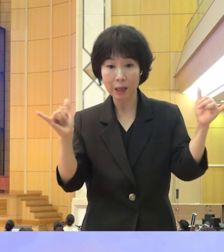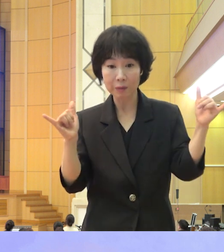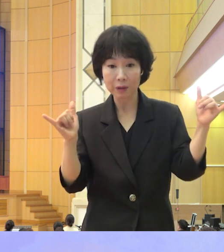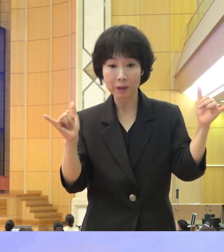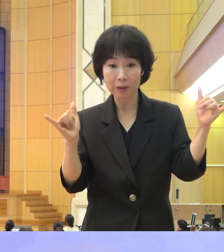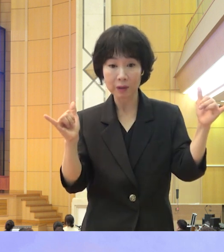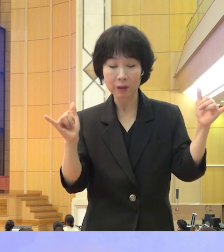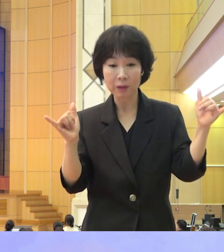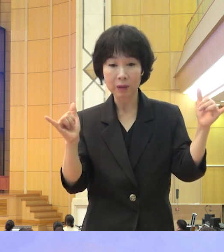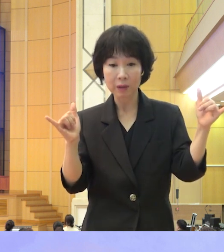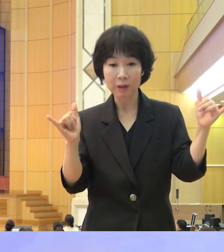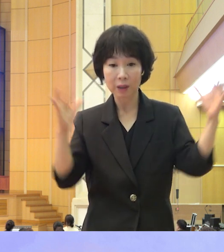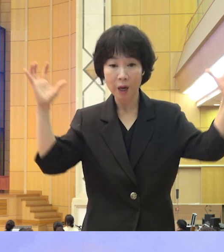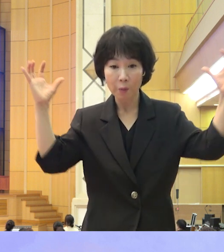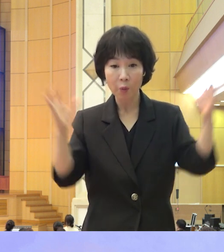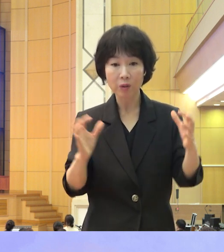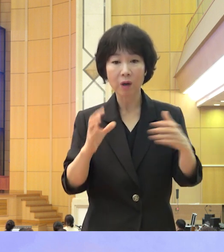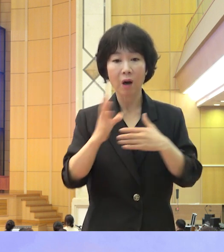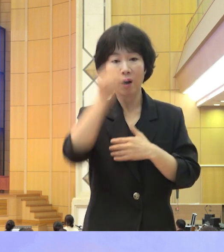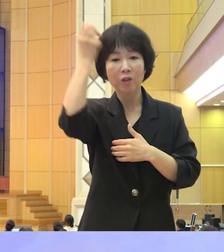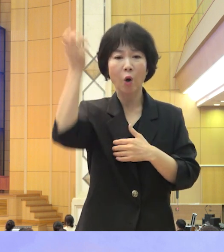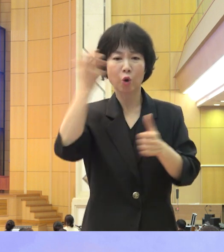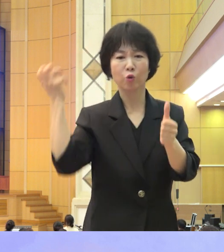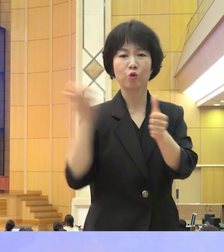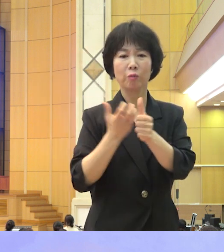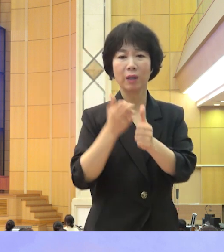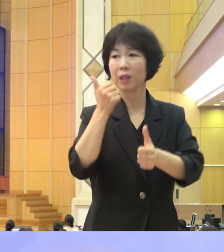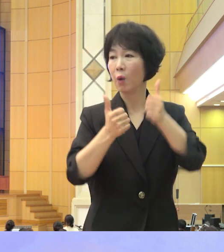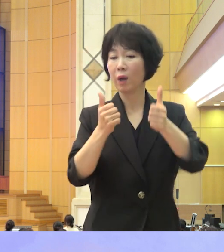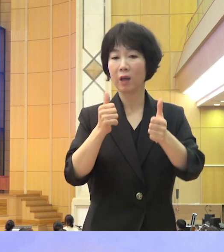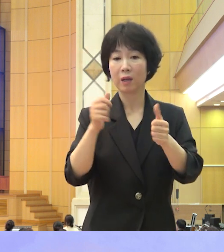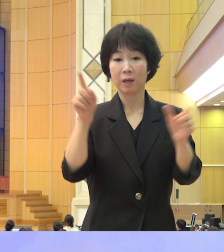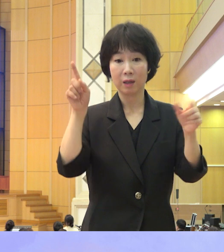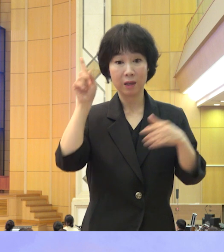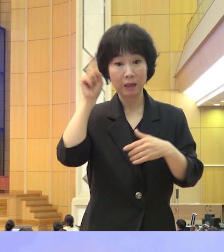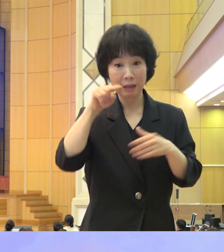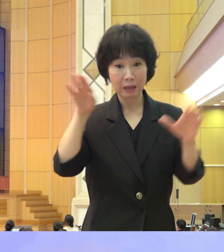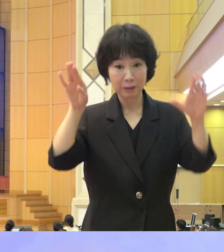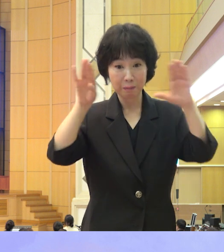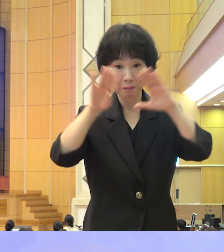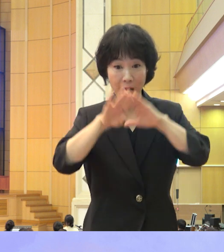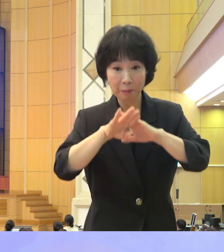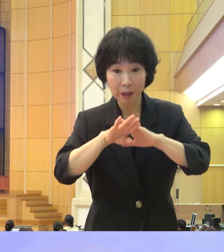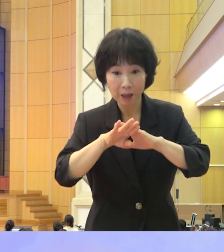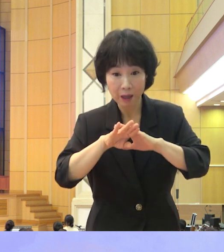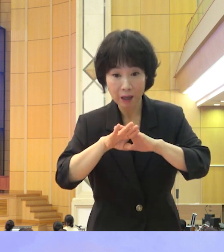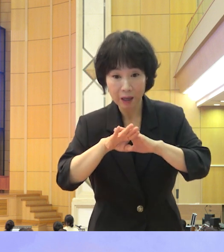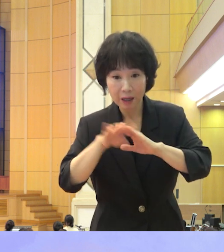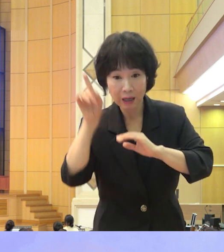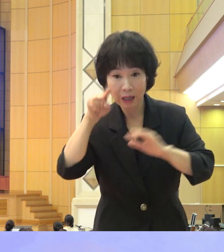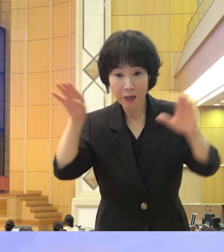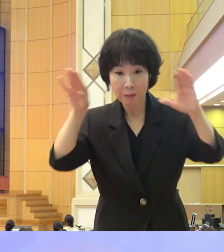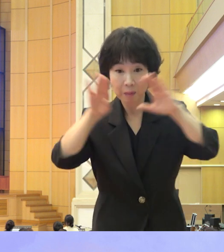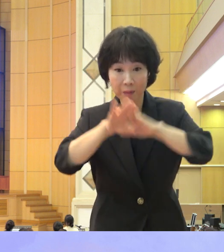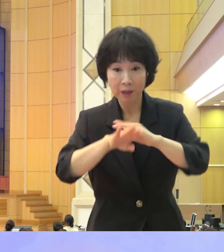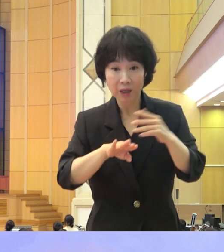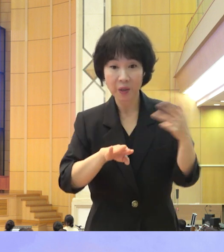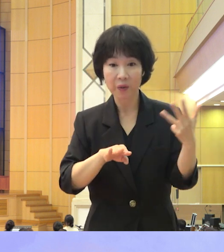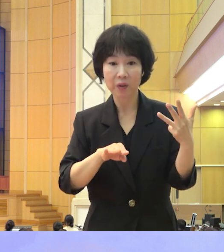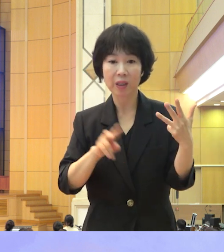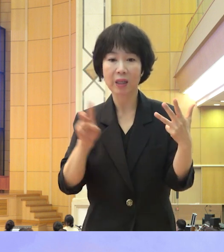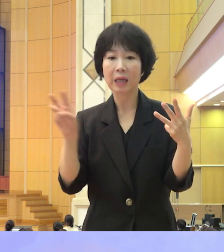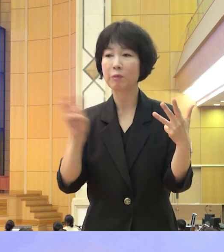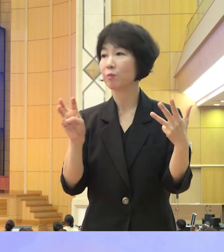수련회 성령 충만대를 하는데, 오늘처럼 전 교인 성령 충만대 다